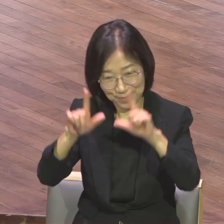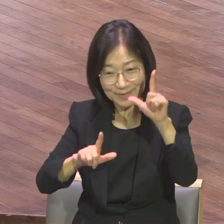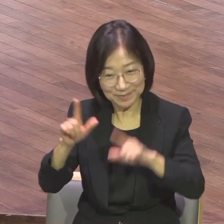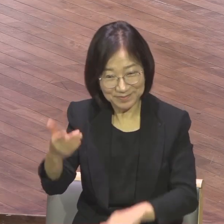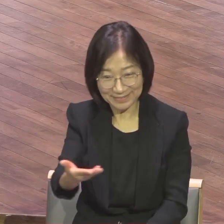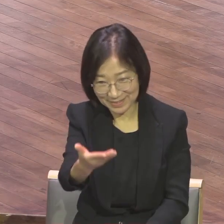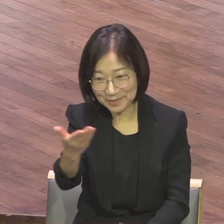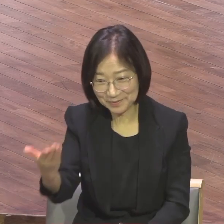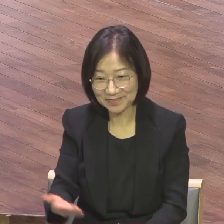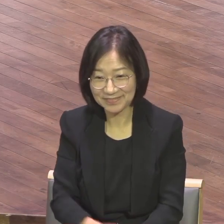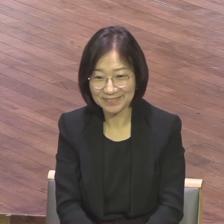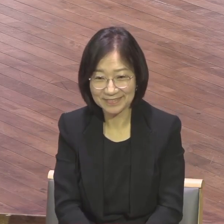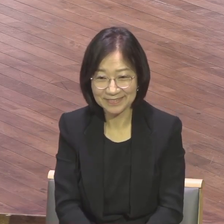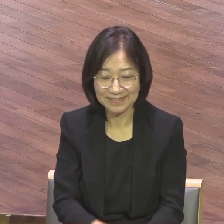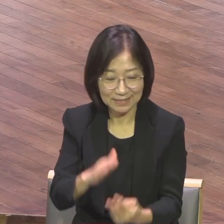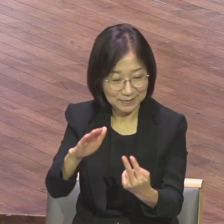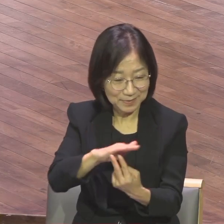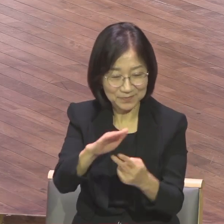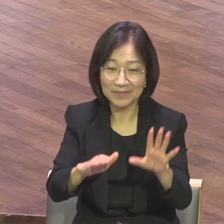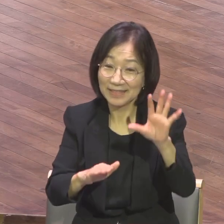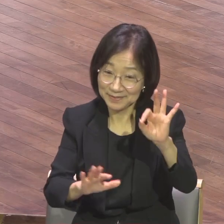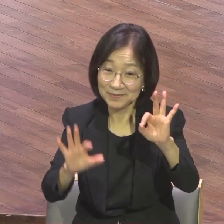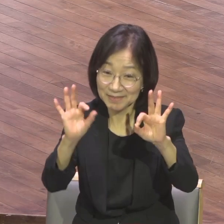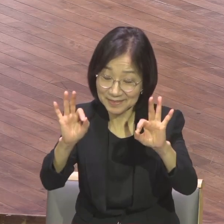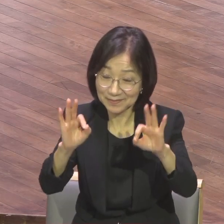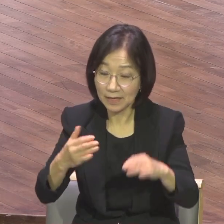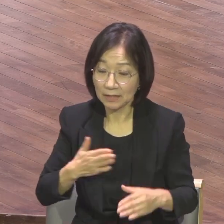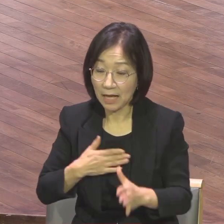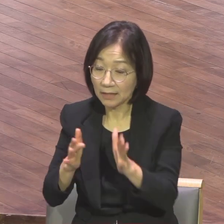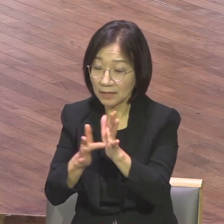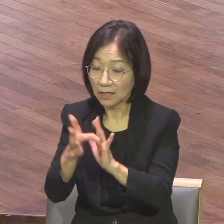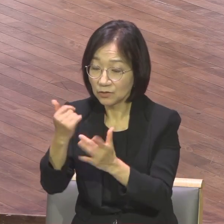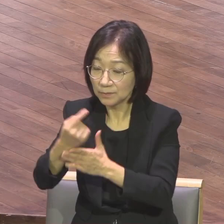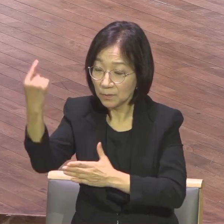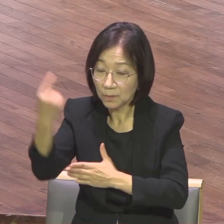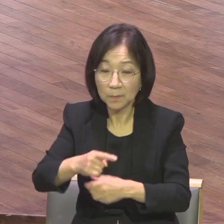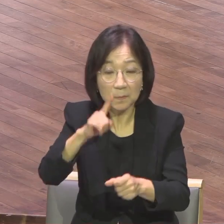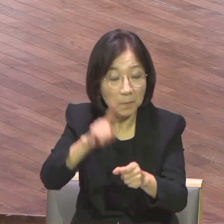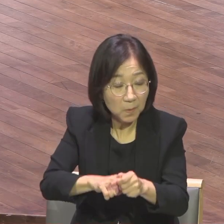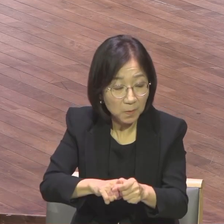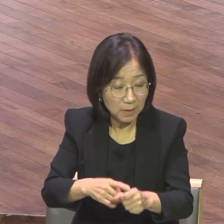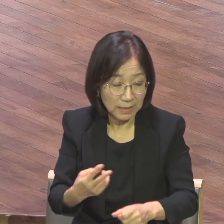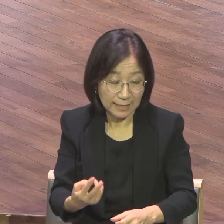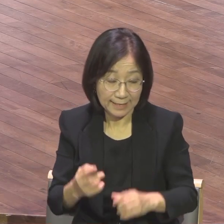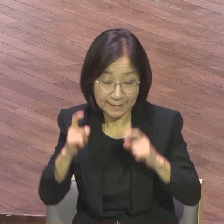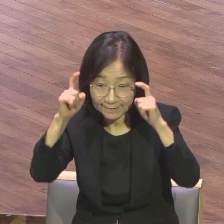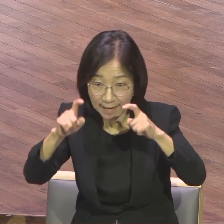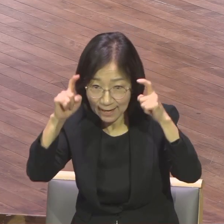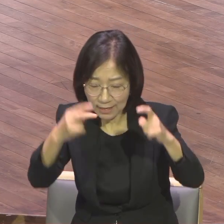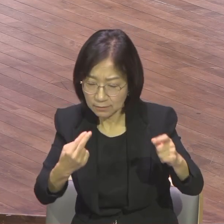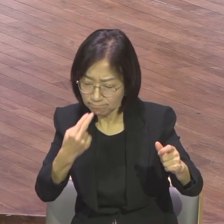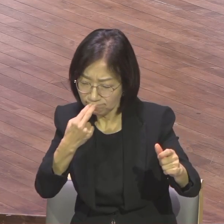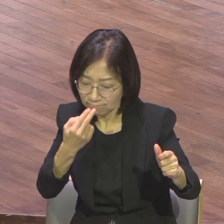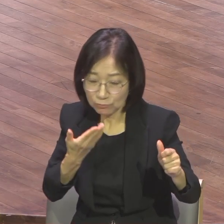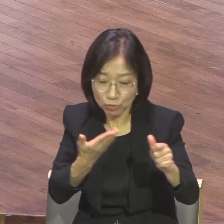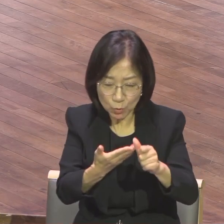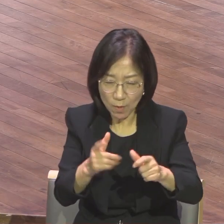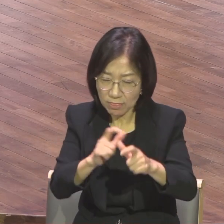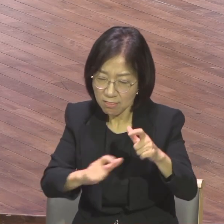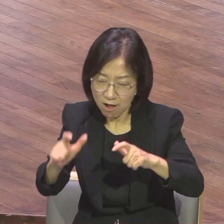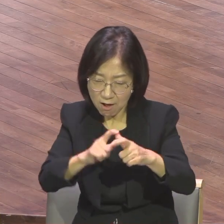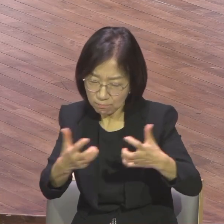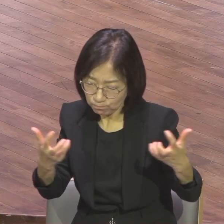아멘. 아멘. 요한복음 10장 10절에 보면 내가 온 것은 양으로 생명을 얻게 하고 더 풍성히 얻게 하랍니다.